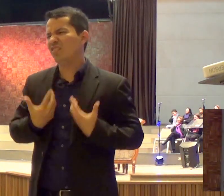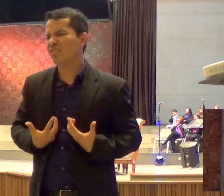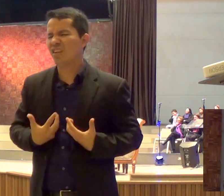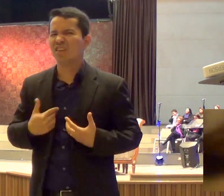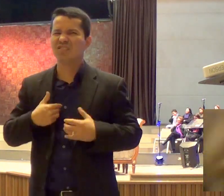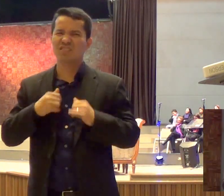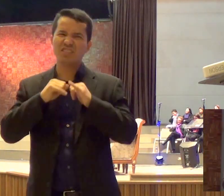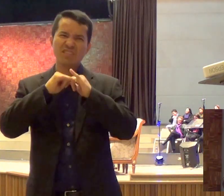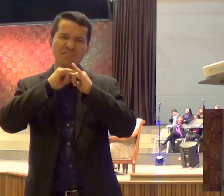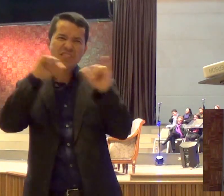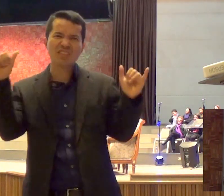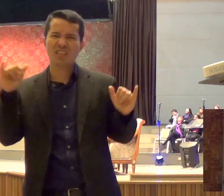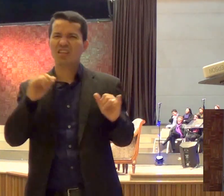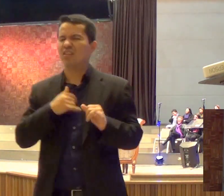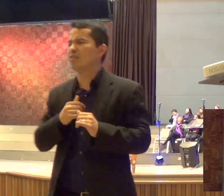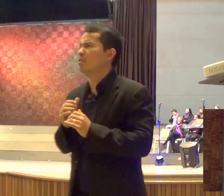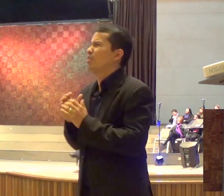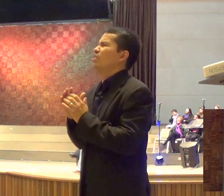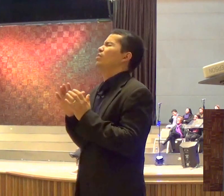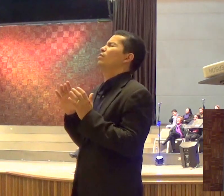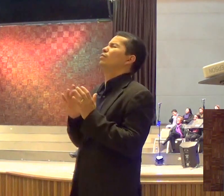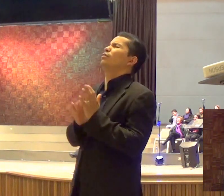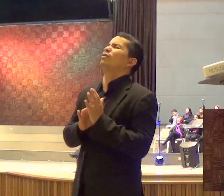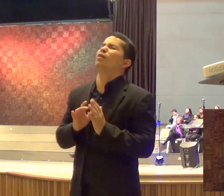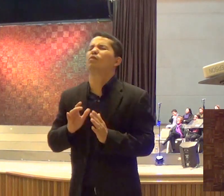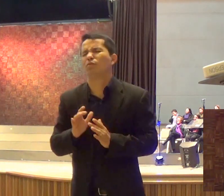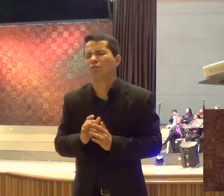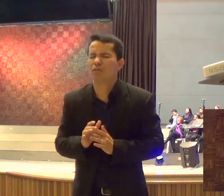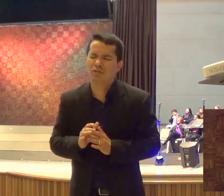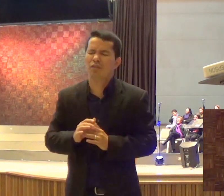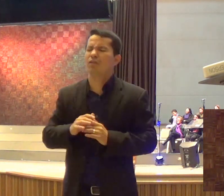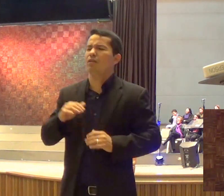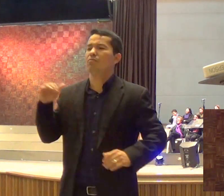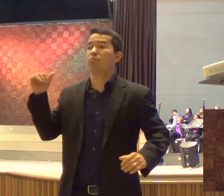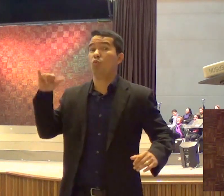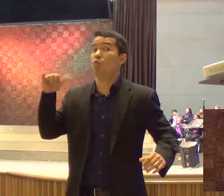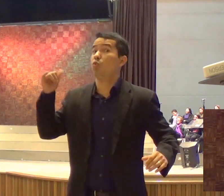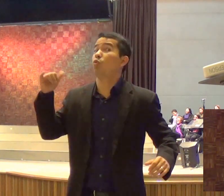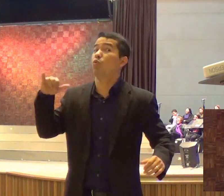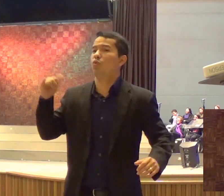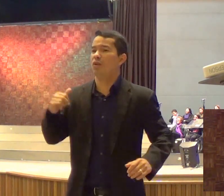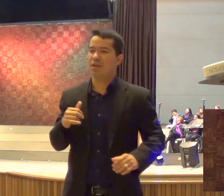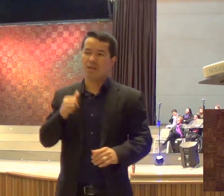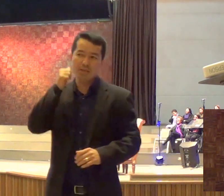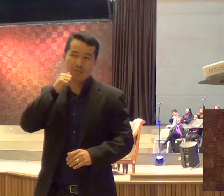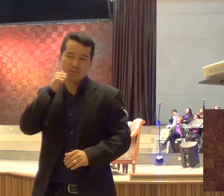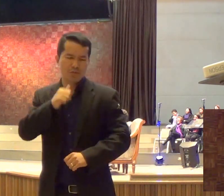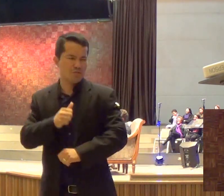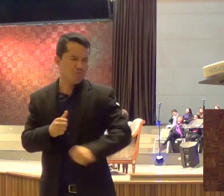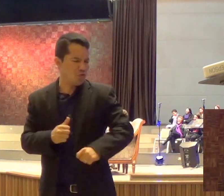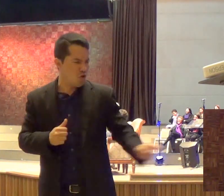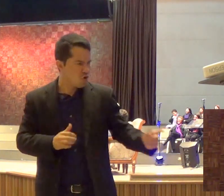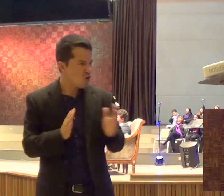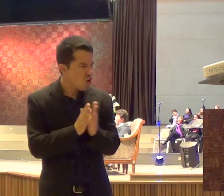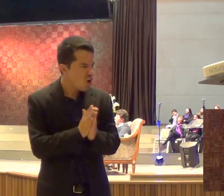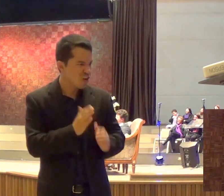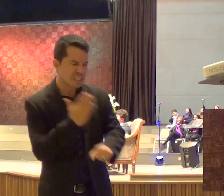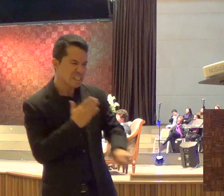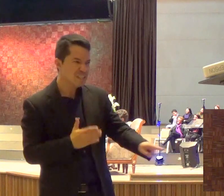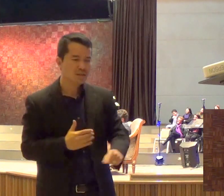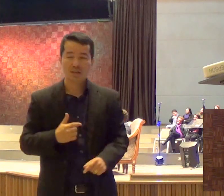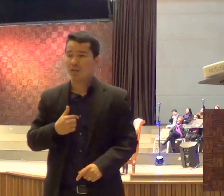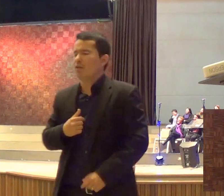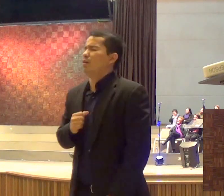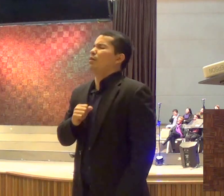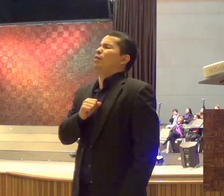Jesus aquele silêncio ela ora aí o